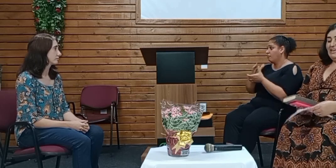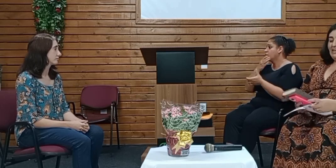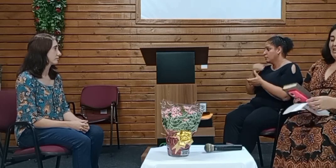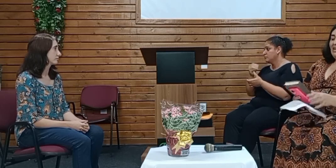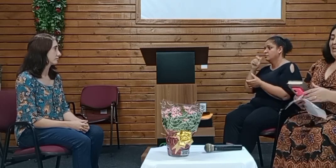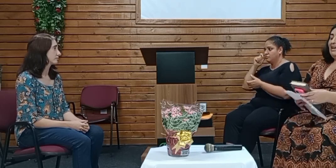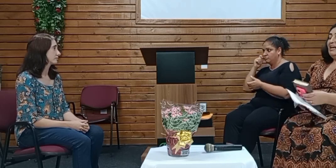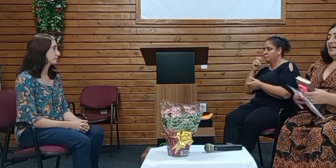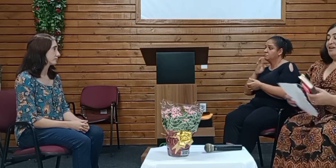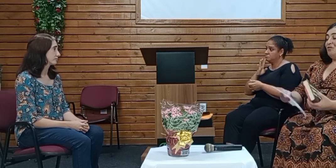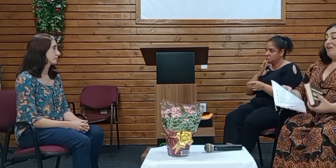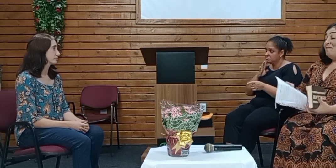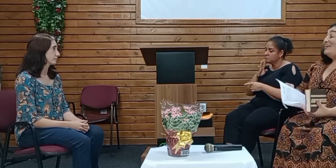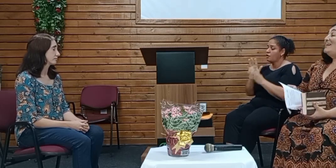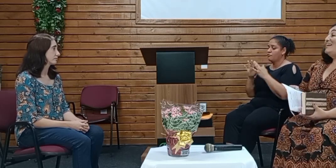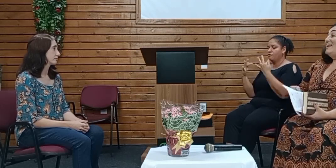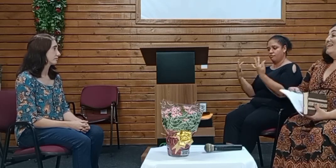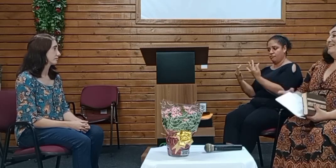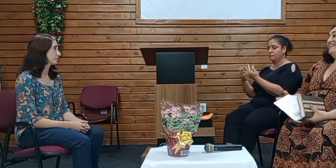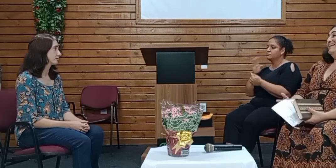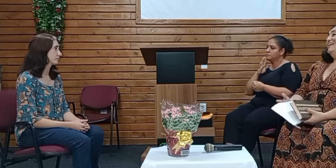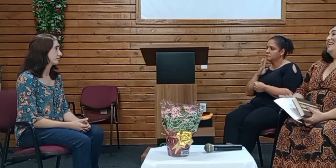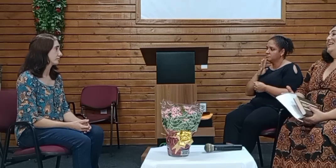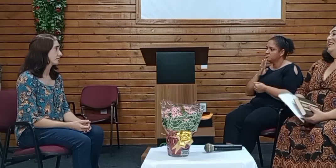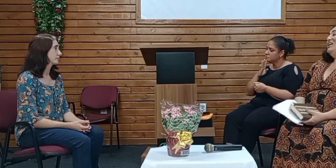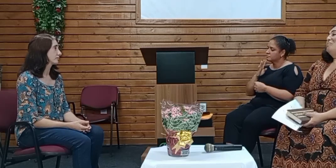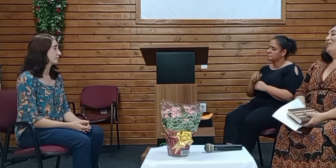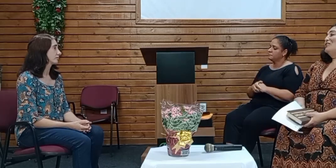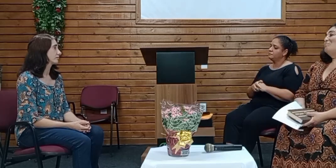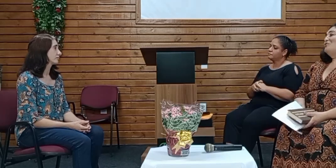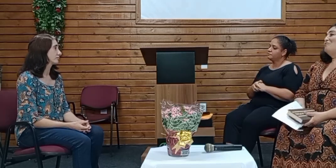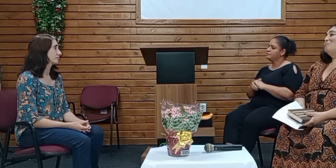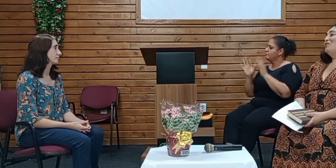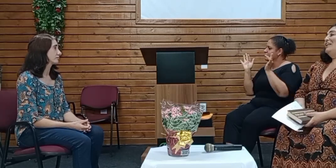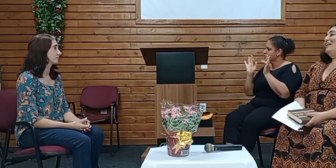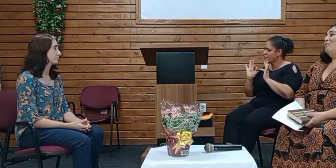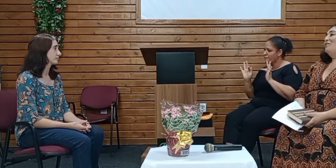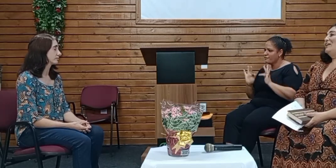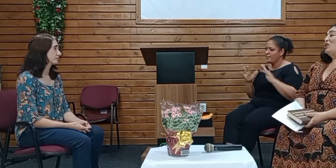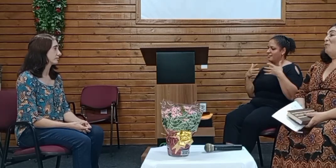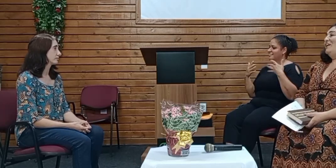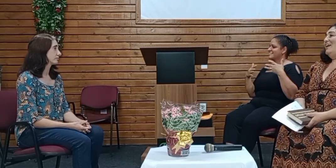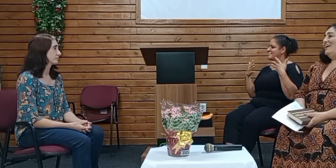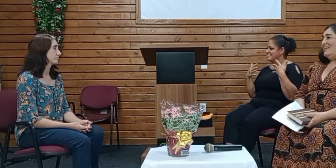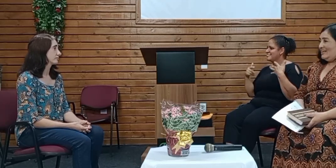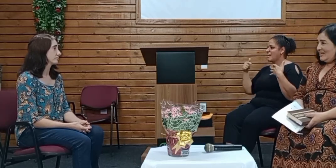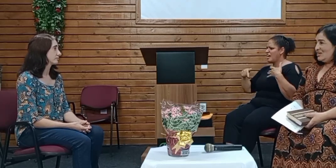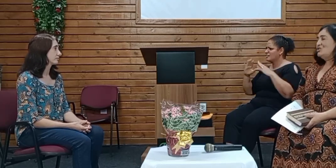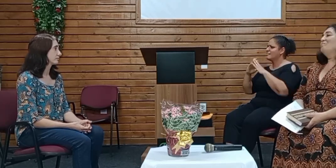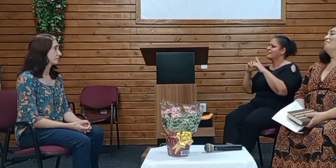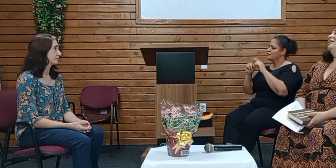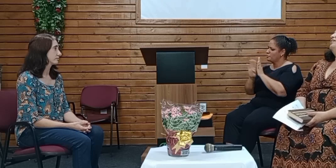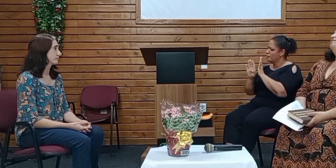filhinha, a tua família, né? E para nós é motivo de muita alegria poder te acolher aqui na